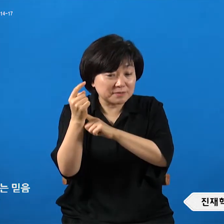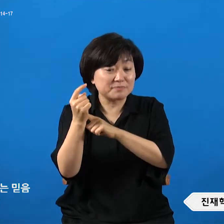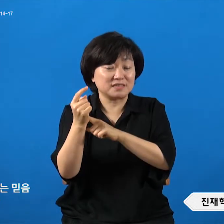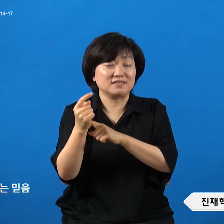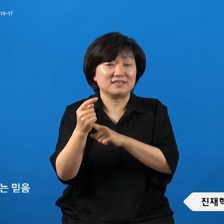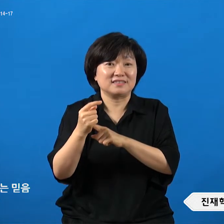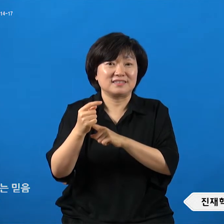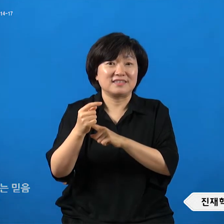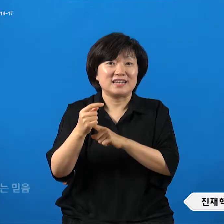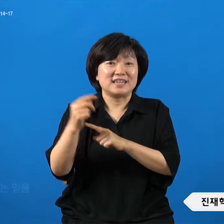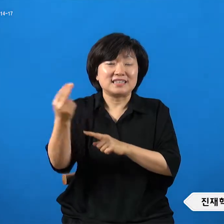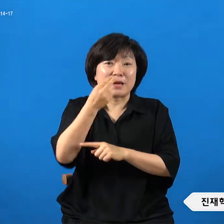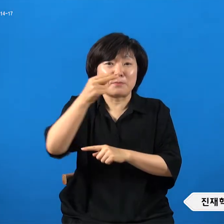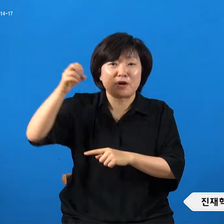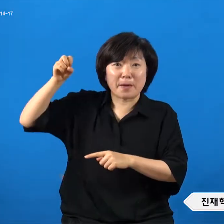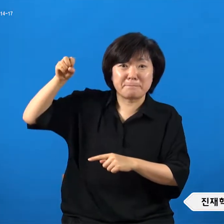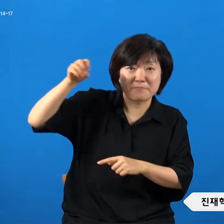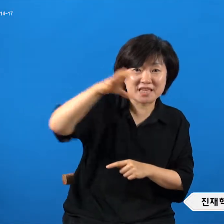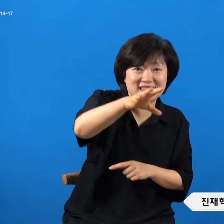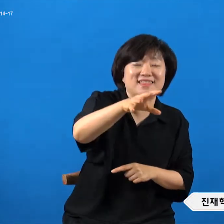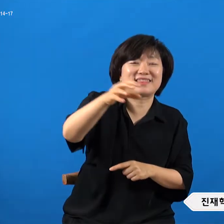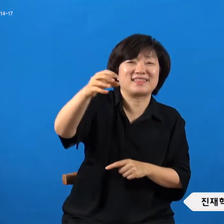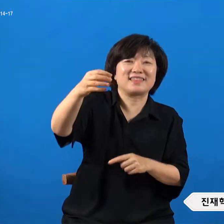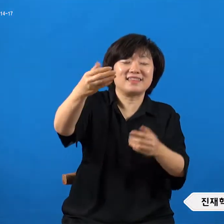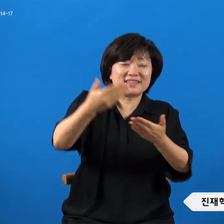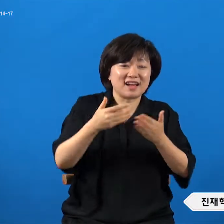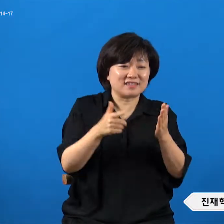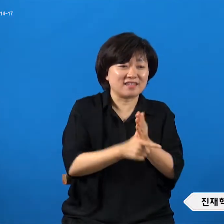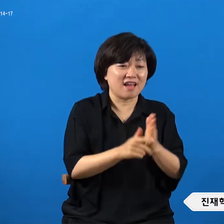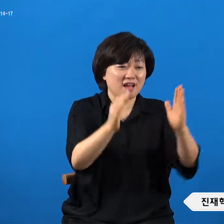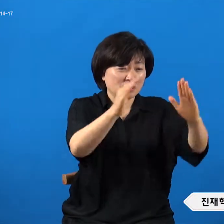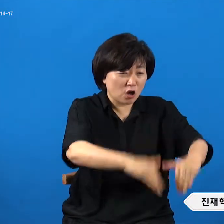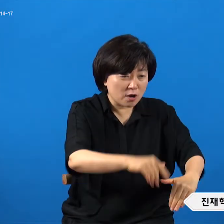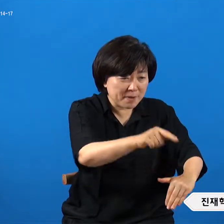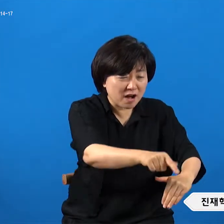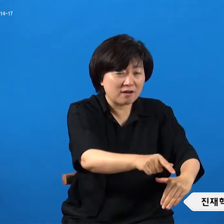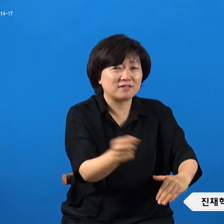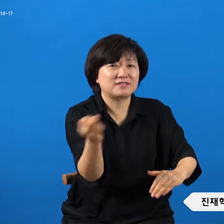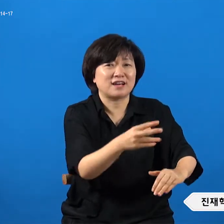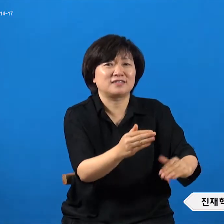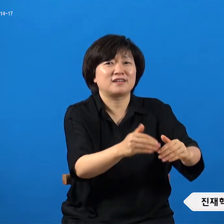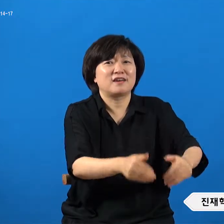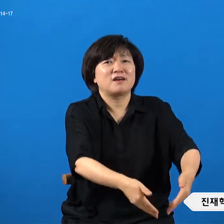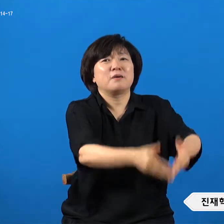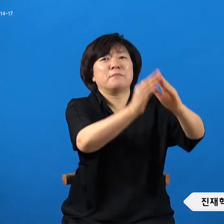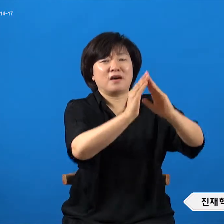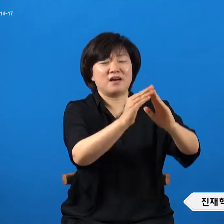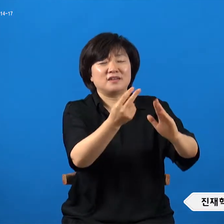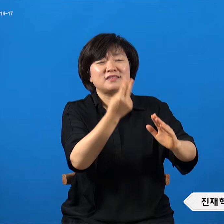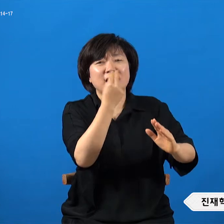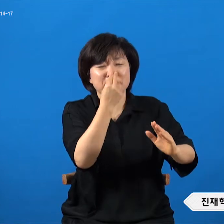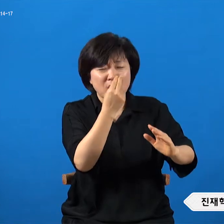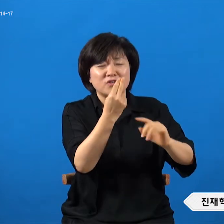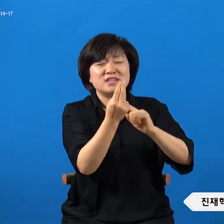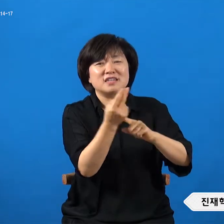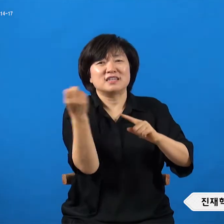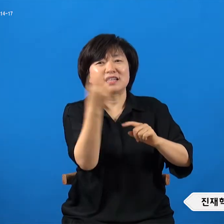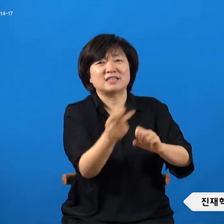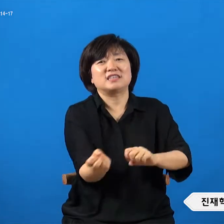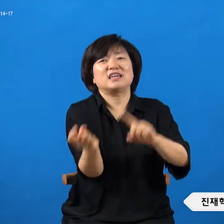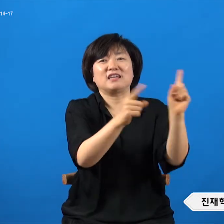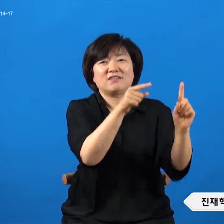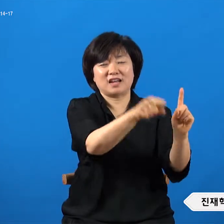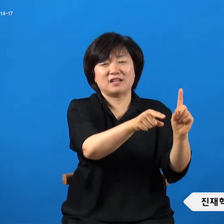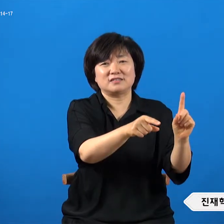빛이 비춰질 때 절망이 무너져 갑니다. 어려움과 고통 가운데 생명의 빛이 비추는 살아남이